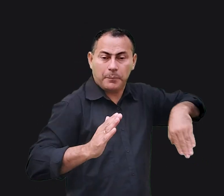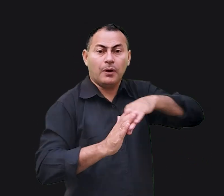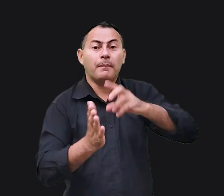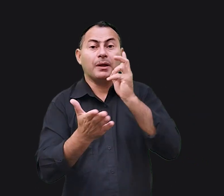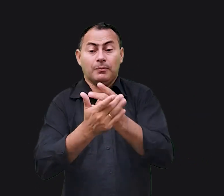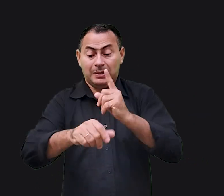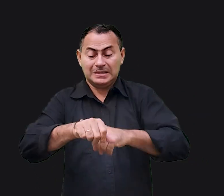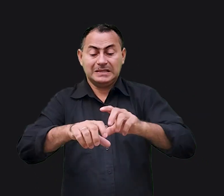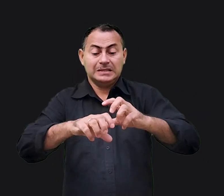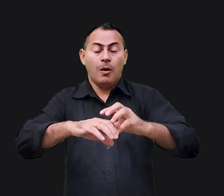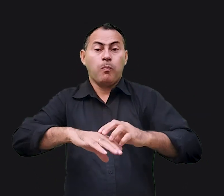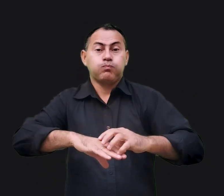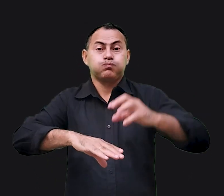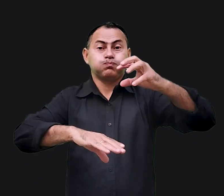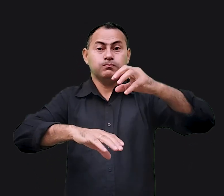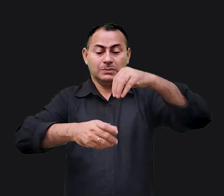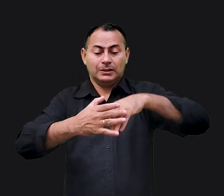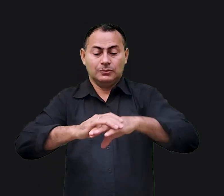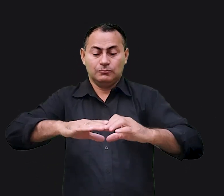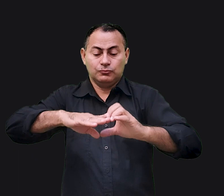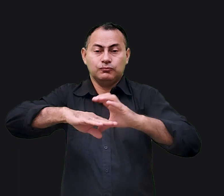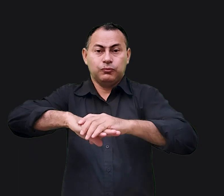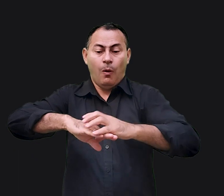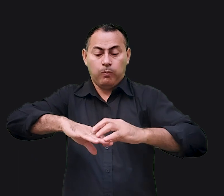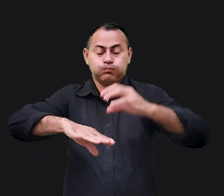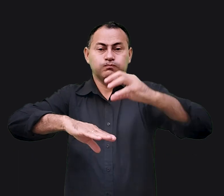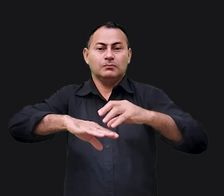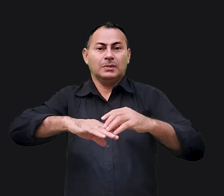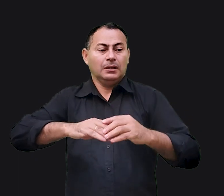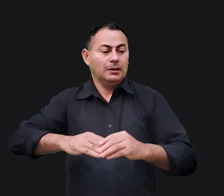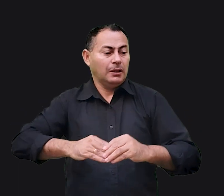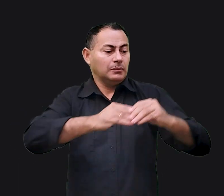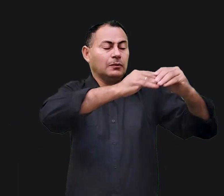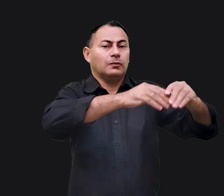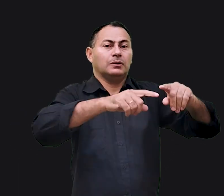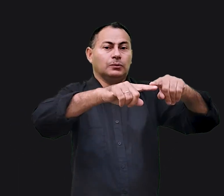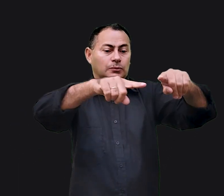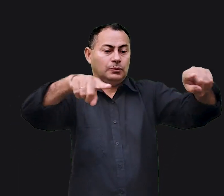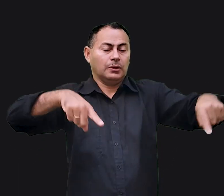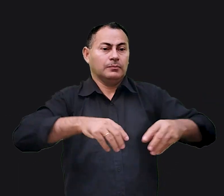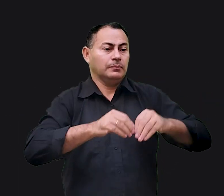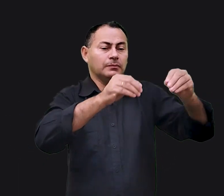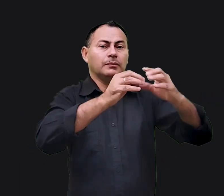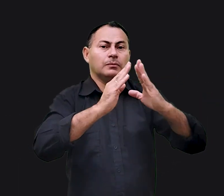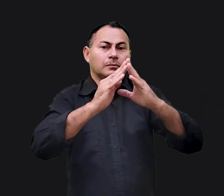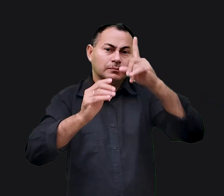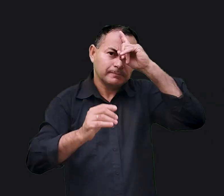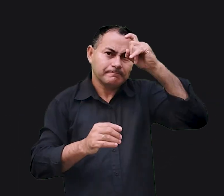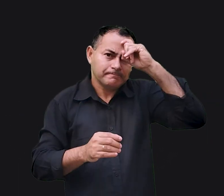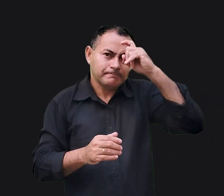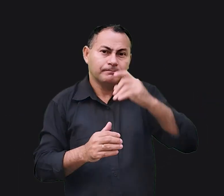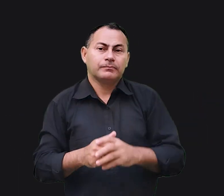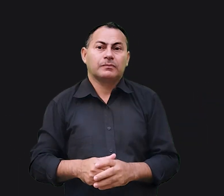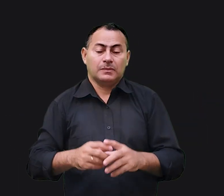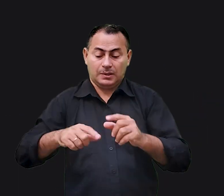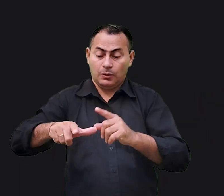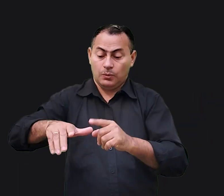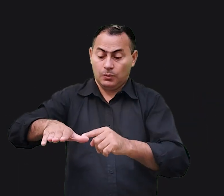mesma hora meu pé inchou dentro do sapato. Arrastaram-me para fora do campo e me levaram para o hospital. O dedão do meu pé